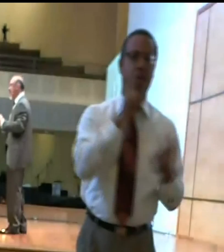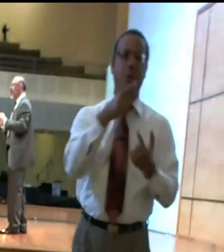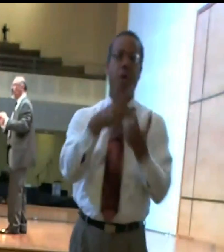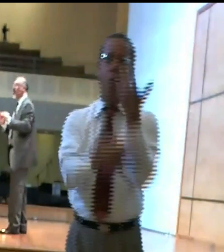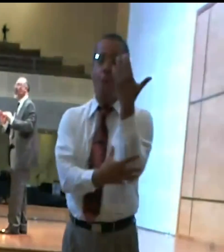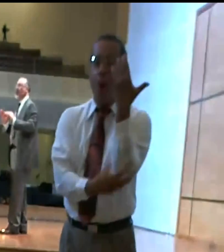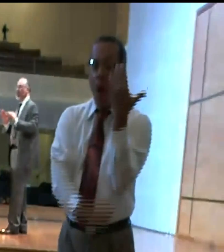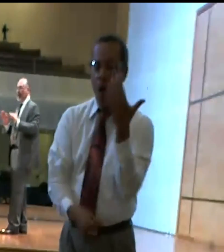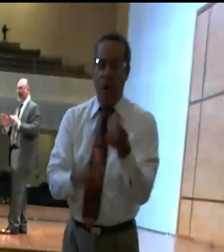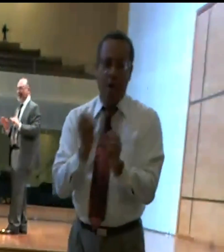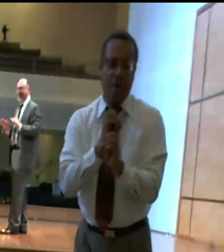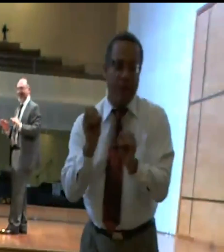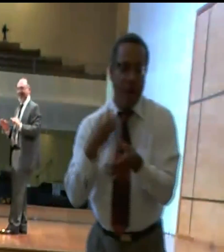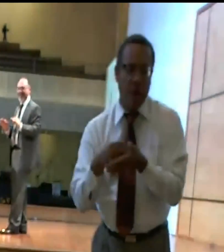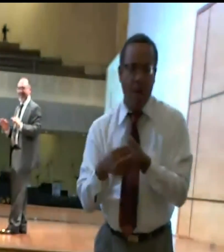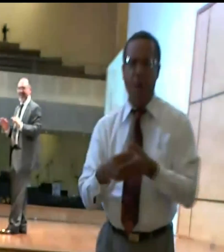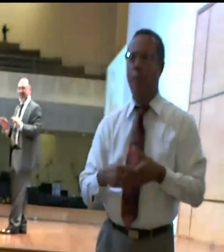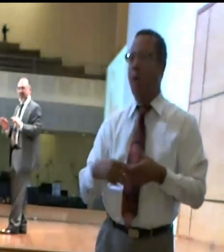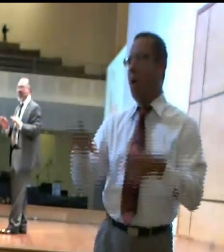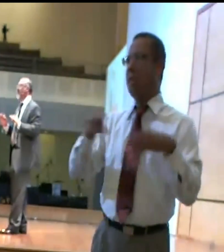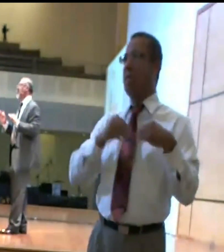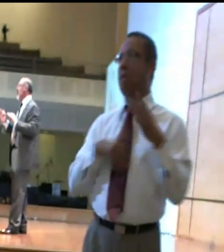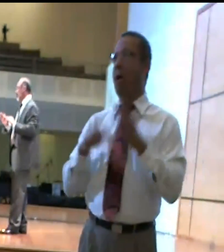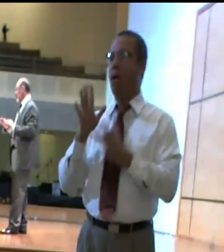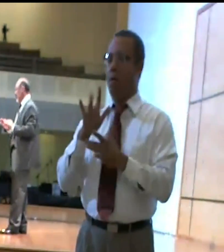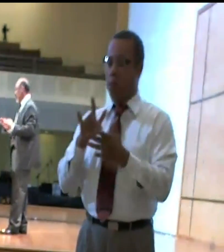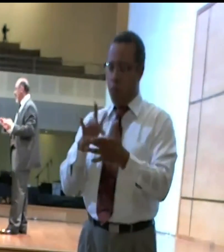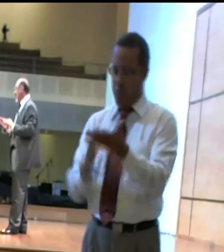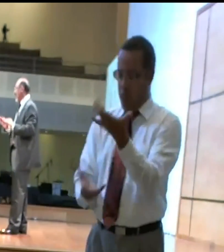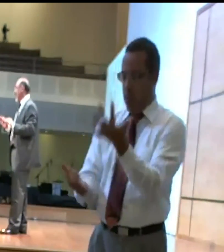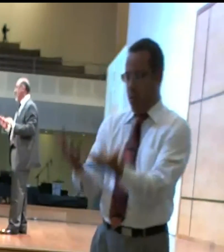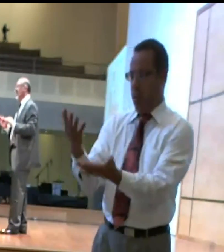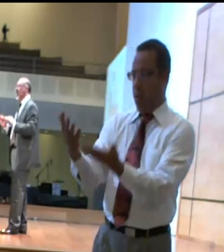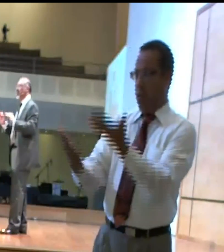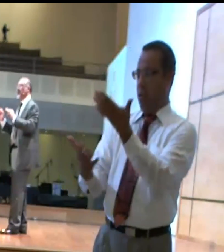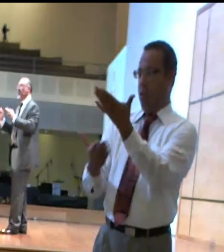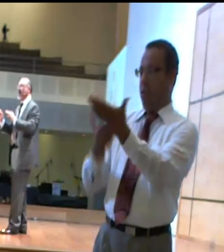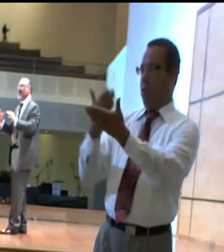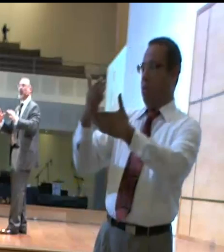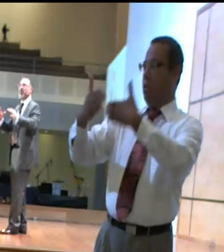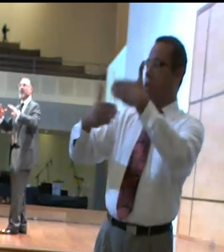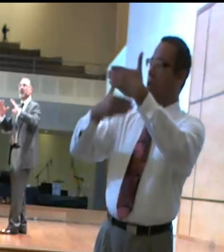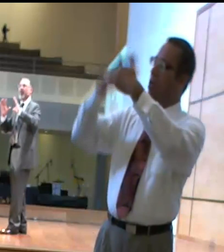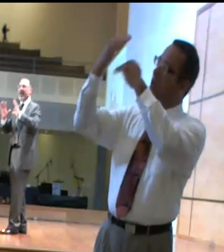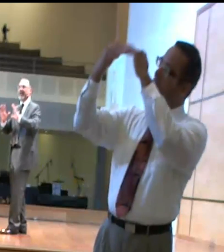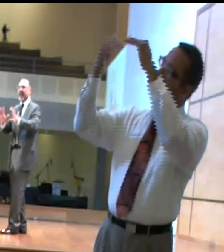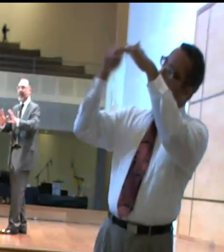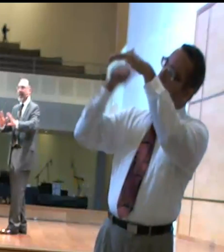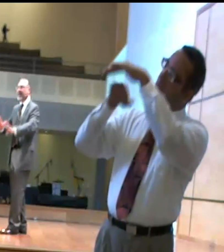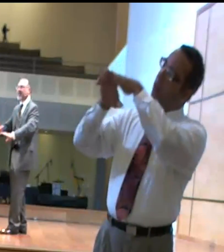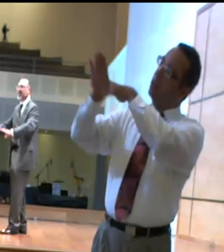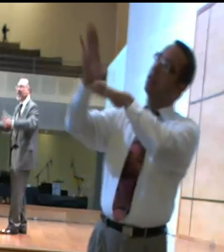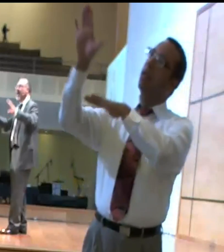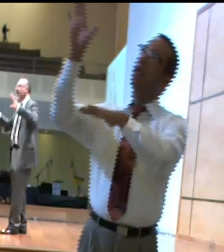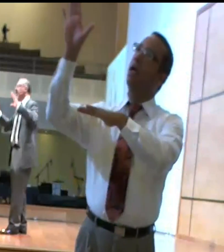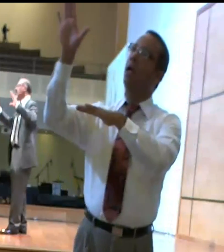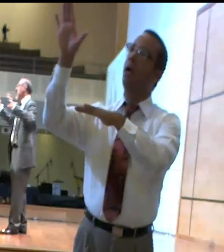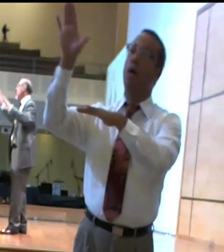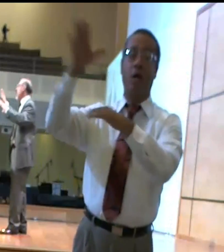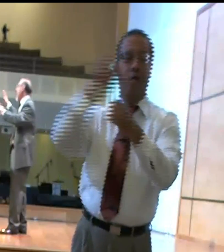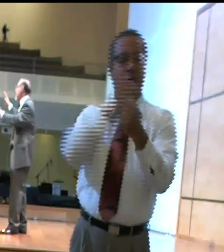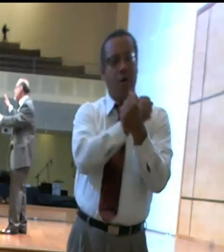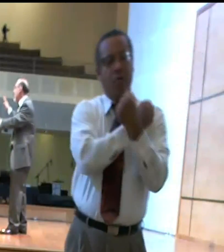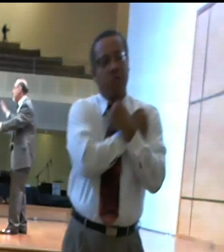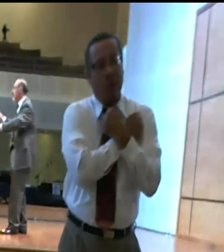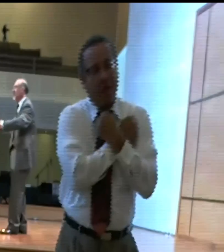Ahí está Michael Corleone, un mafioso, en el entierro de su padre, y todo el mundo va a rendirle pleitesía, y